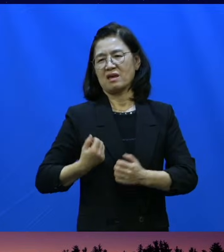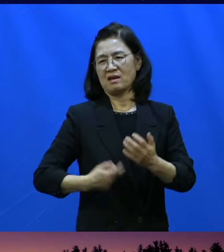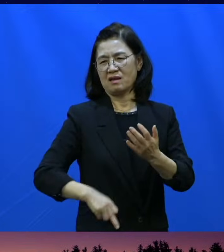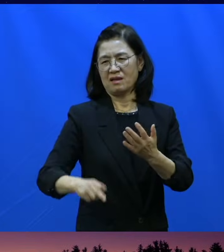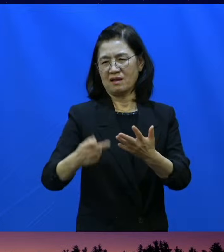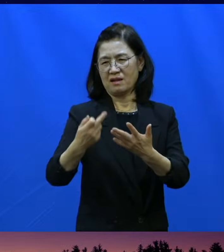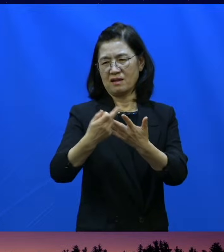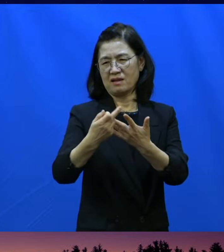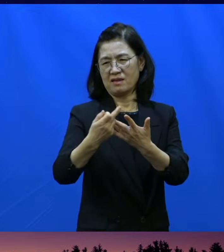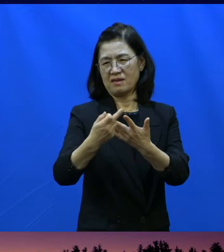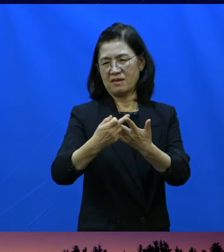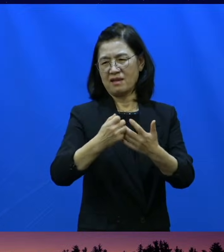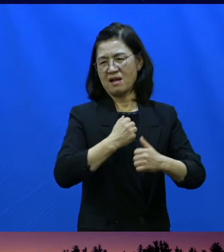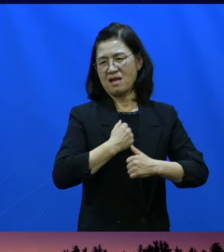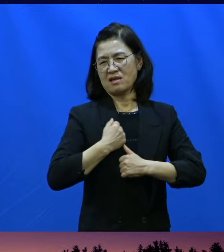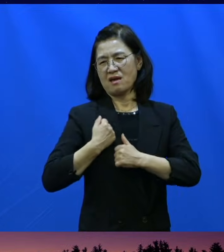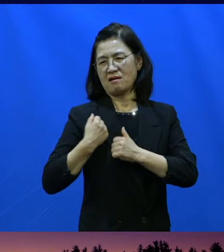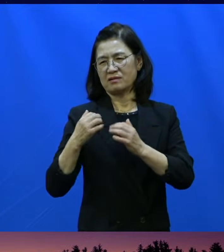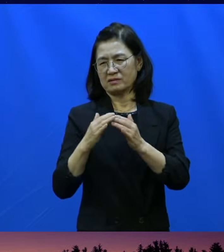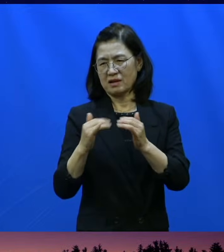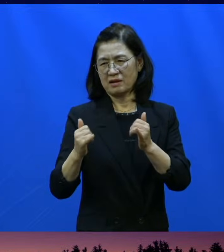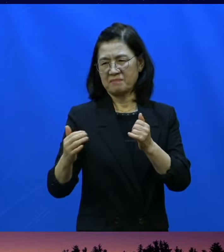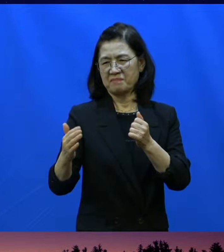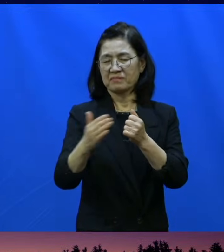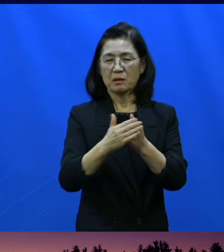겉으로 보면 흠잡을 데가 없어요. 모범생이에요.